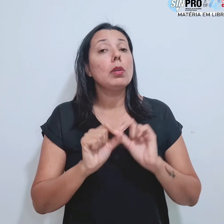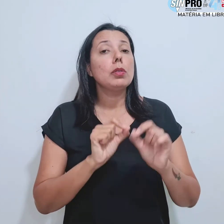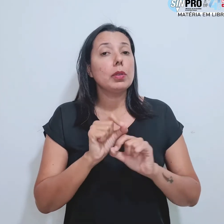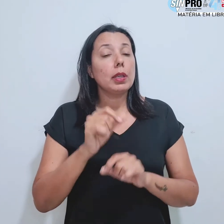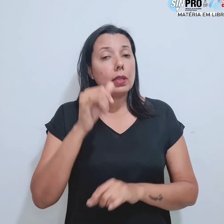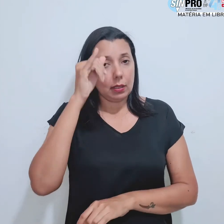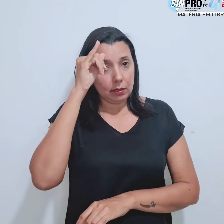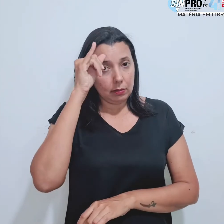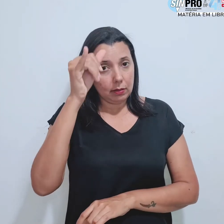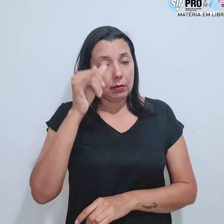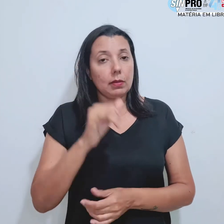ser evitada.